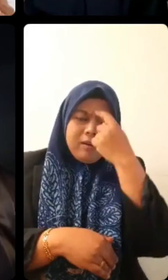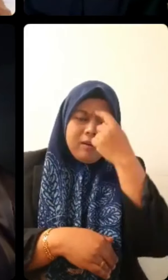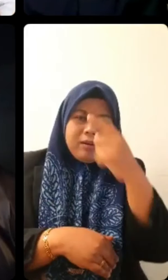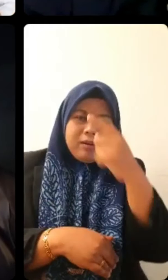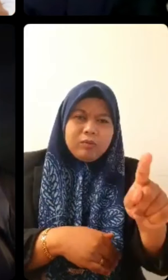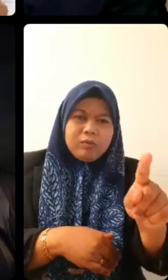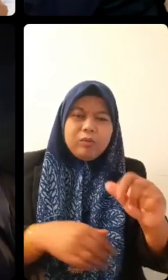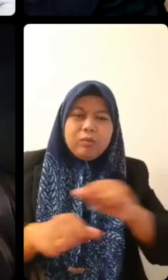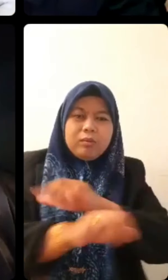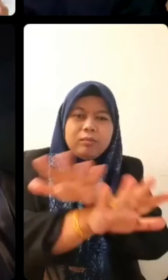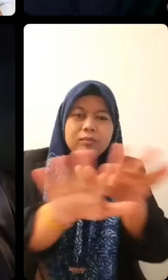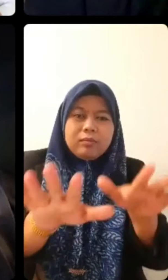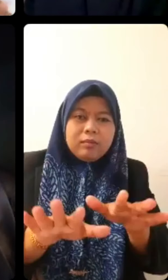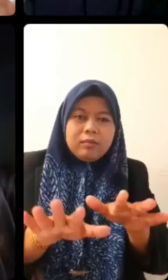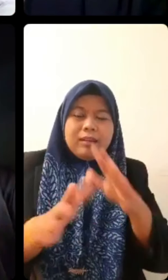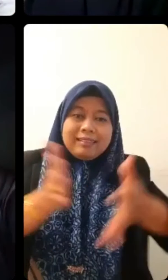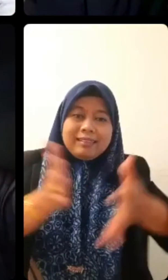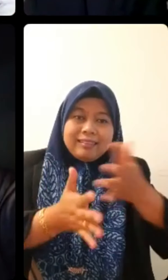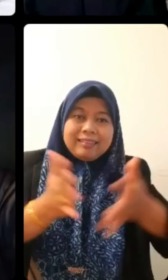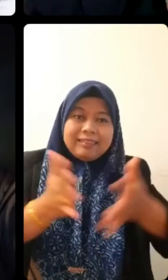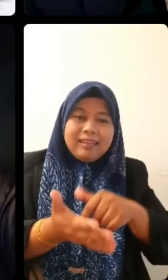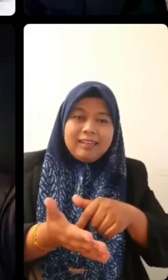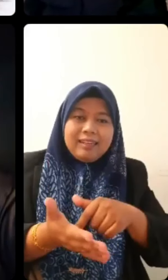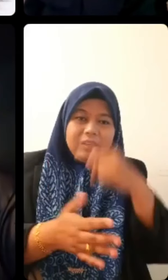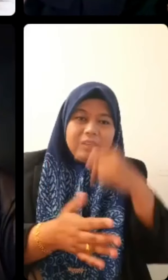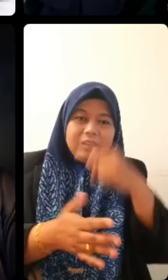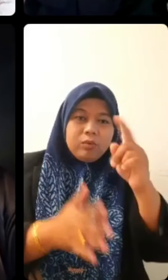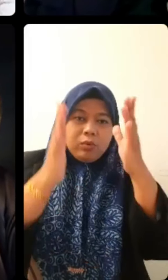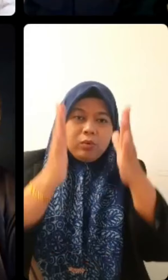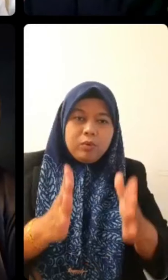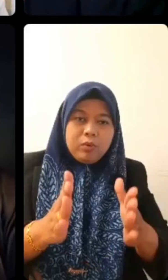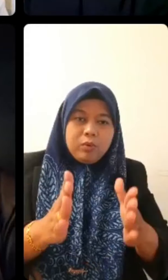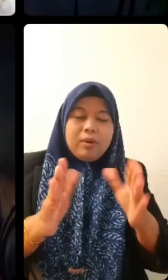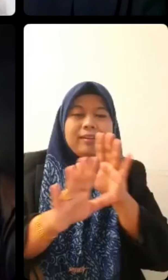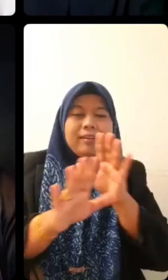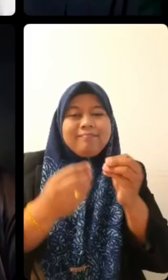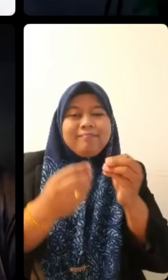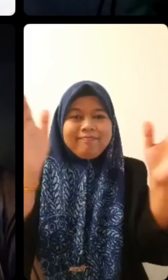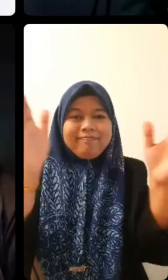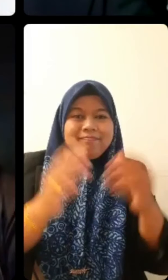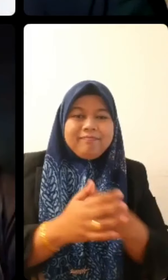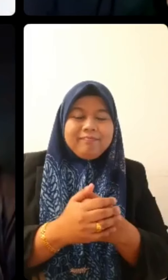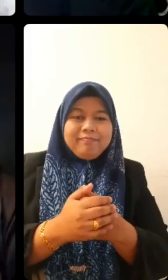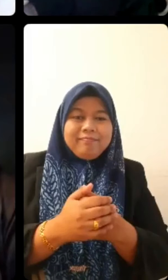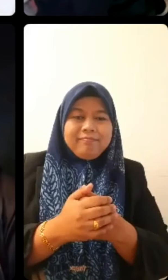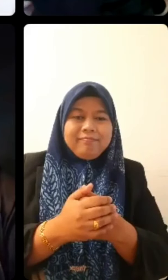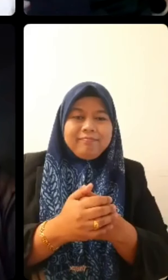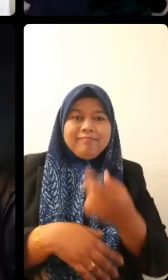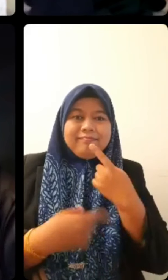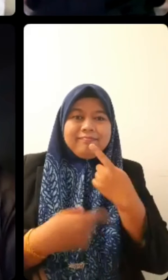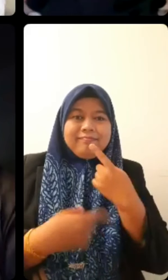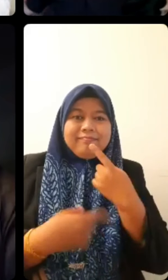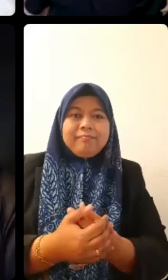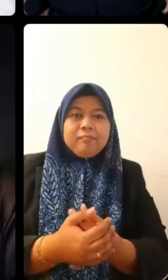bahasa isyarat ini kepada orang ramai? Silakan Encik Zaid. Okay, saya nak ulas sikit